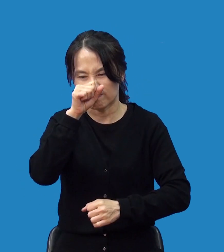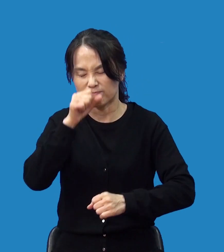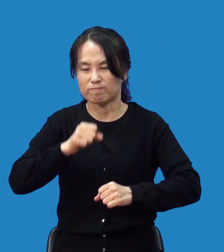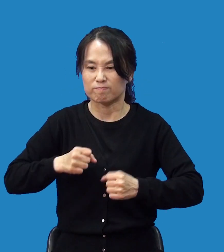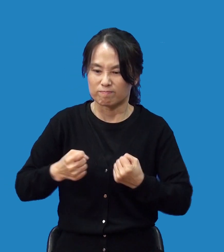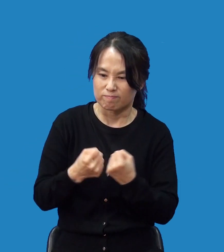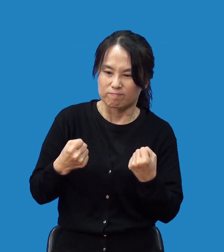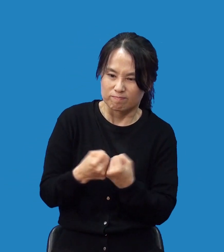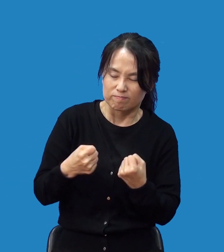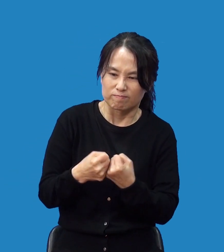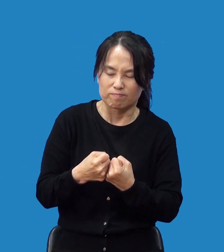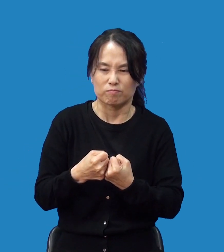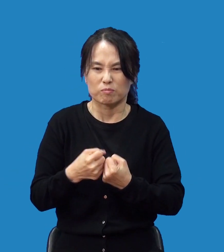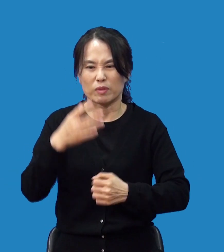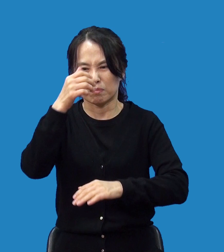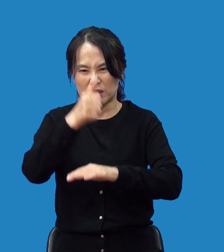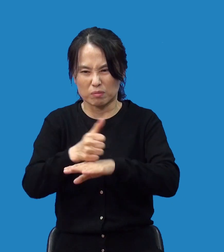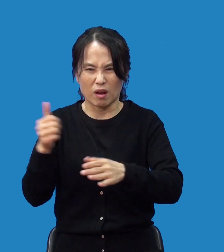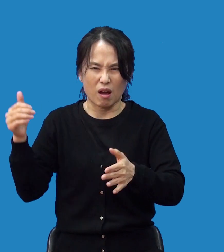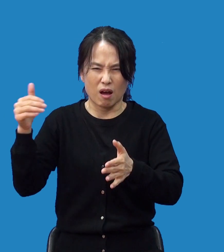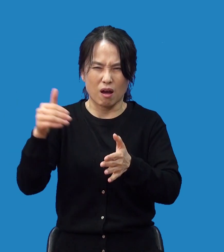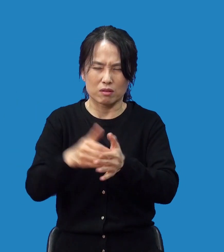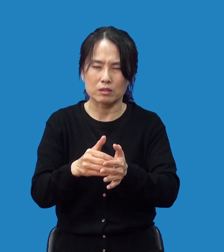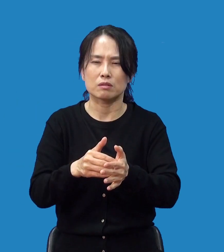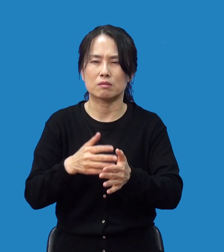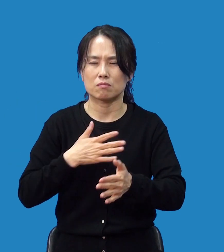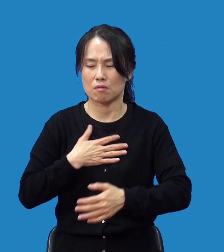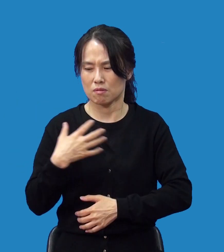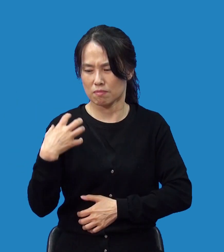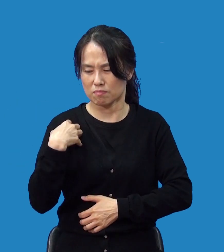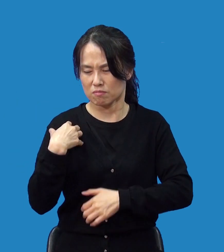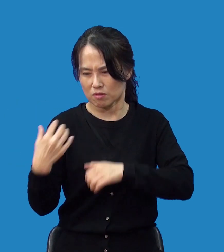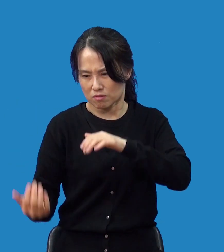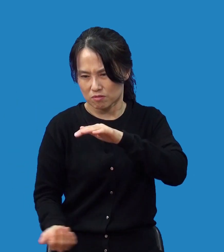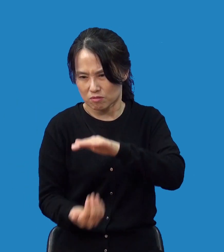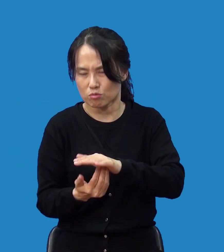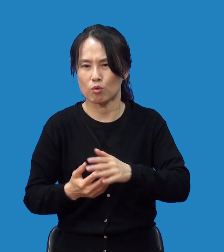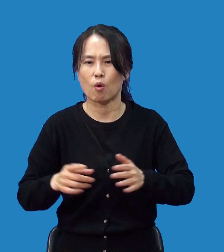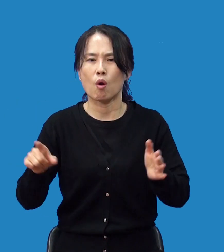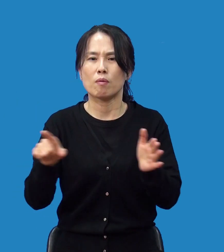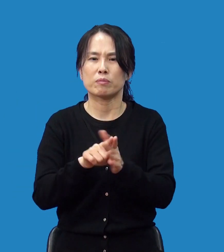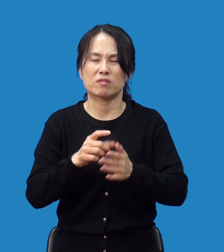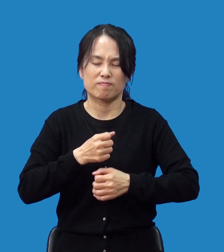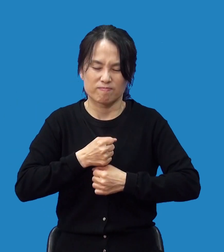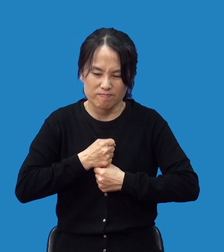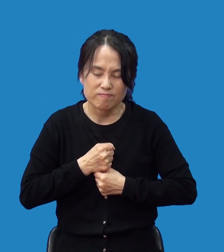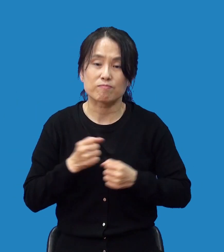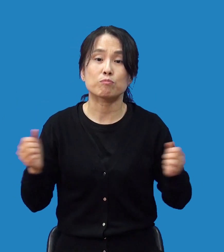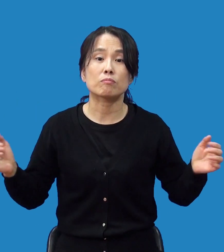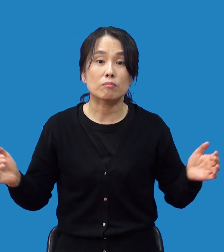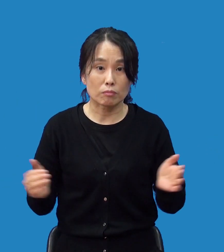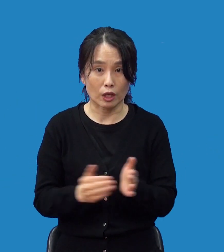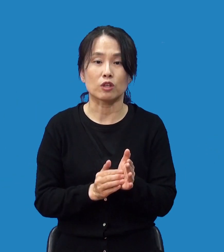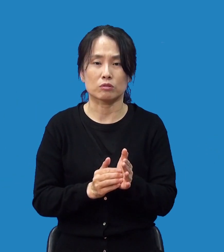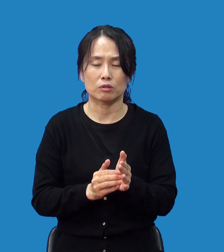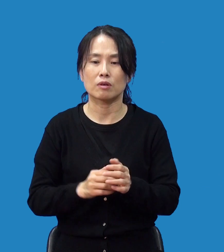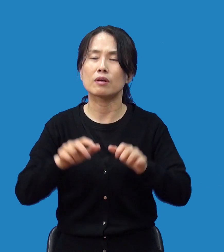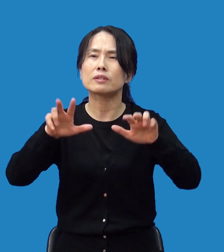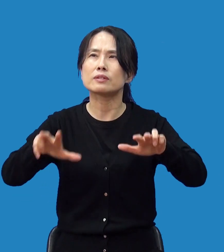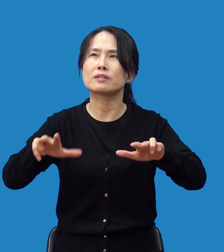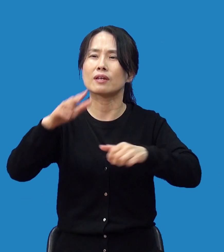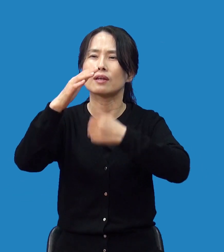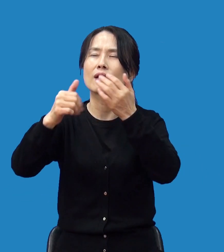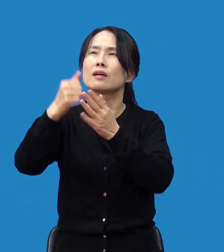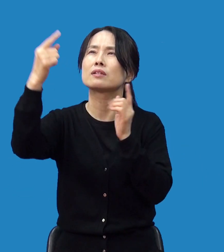다 달리고 끝까지 믿음을 지켰으니 이제 내가 하나님 앞에